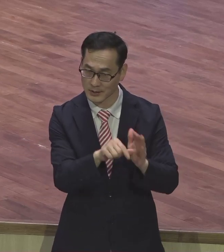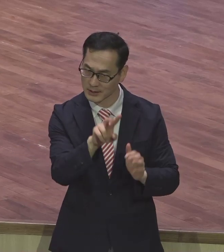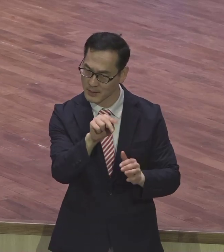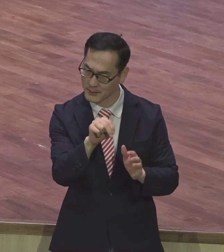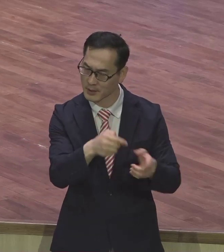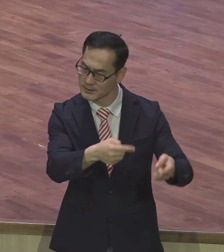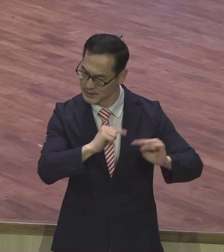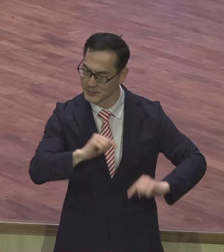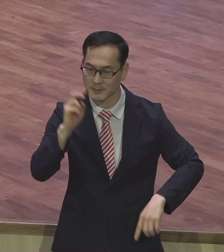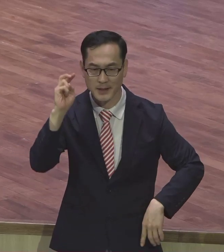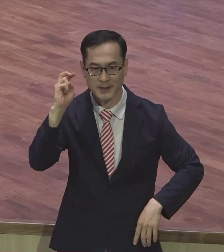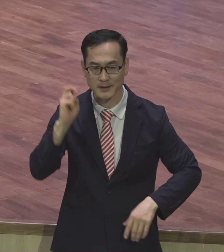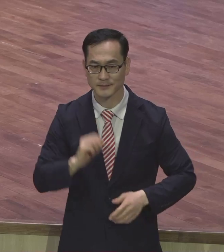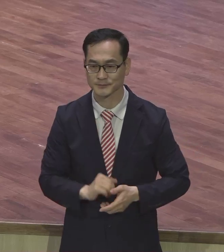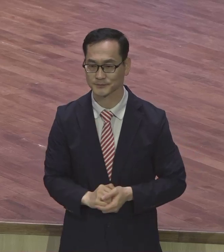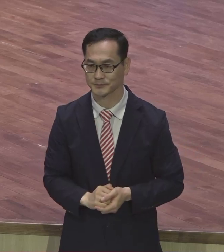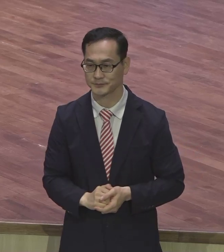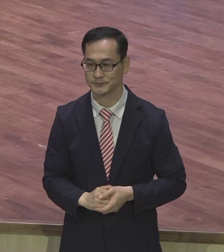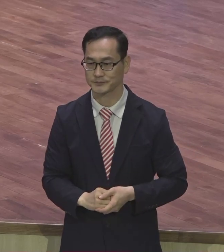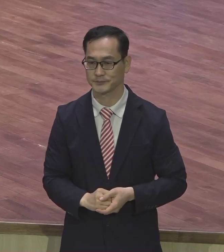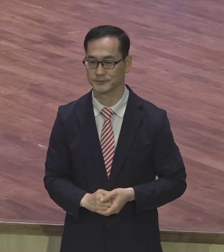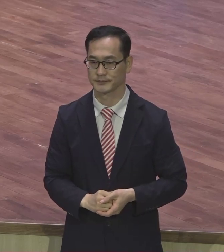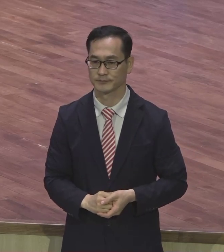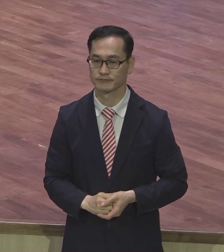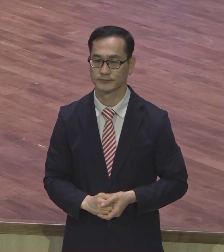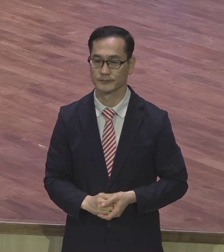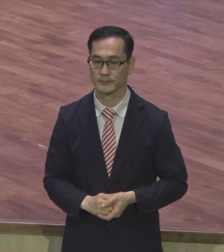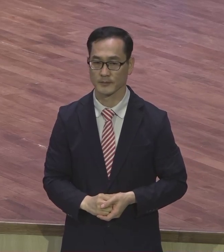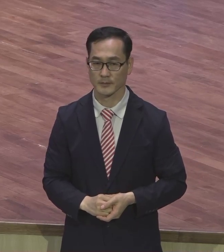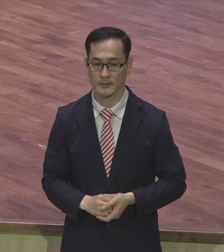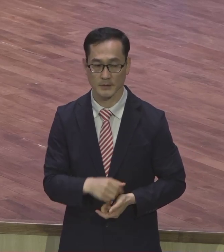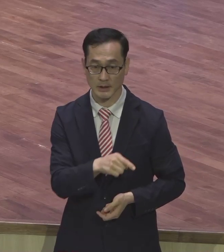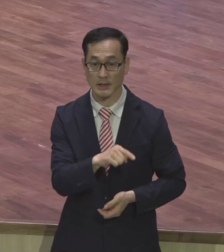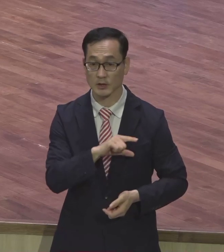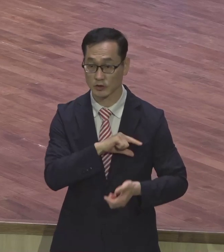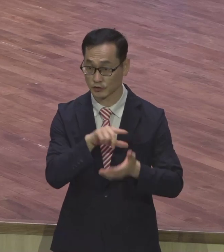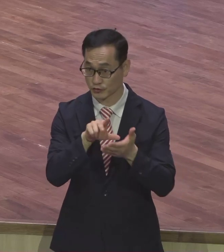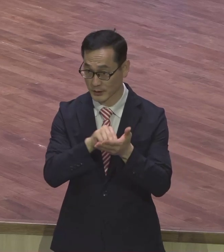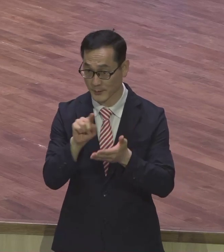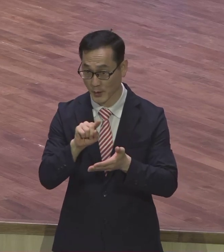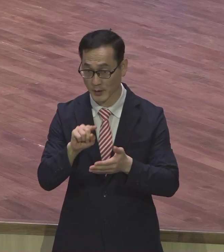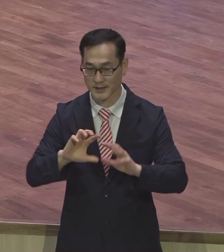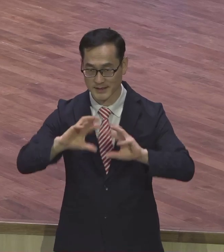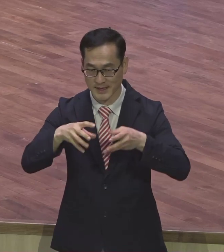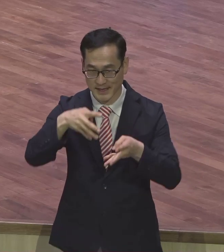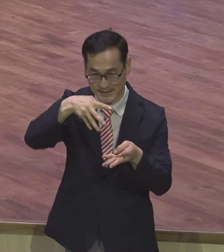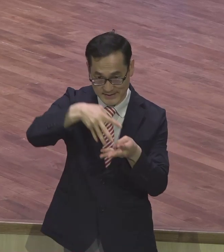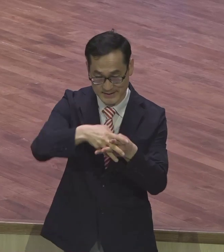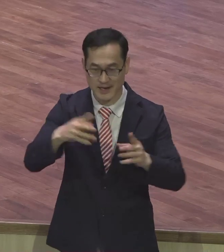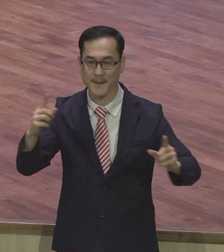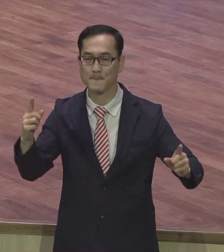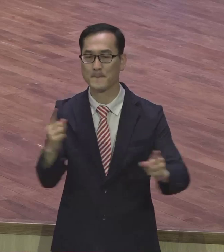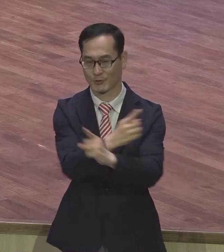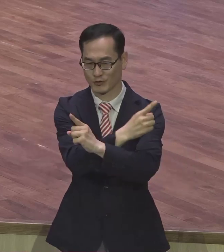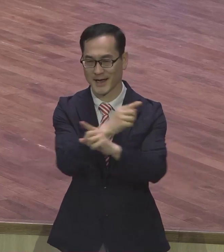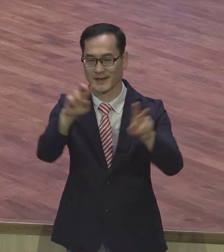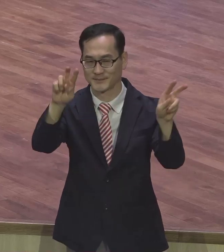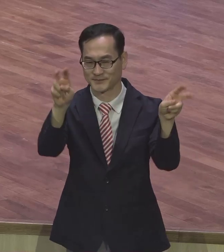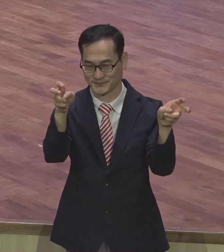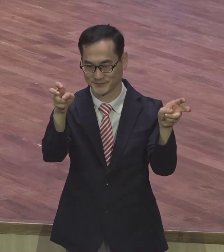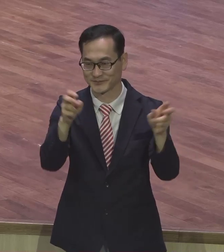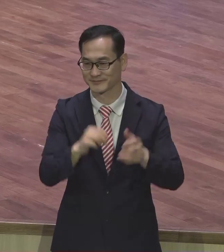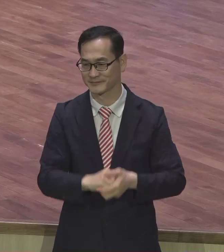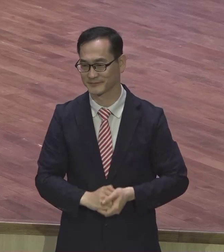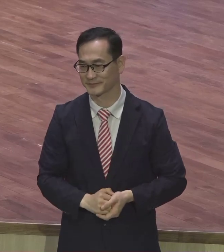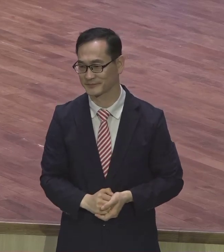참여를 하게 될 것입니다. 이본데 주제가 뭐냐. 세상의 틀을 바꾸자. 세상의 틀을 바꾸라.